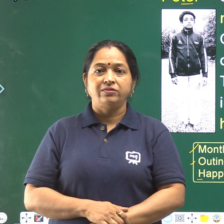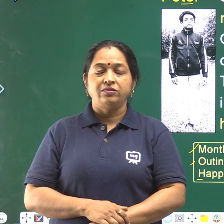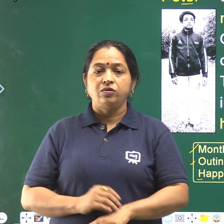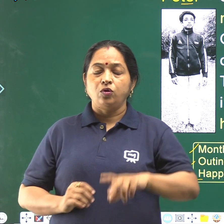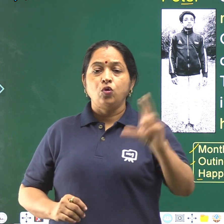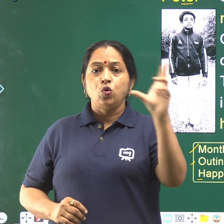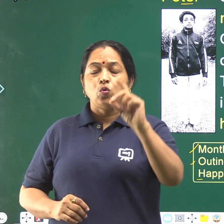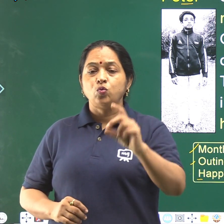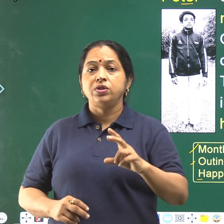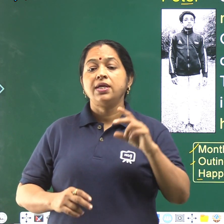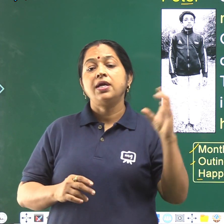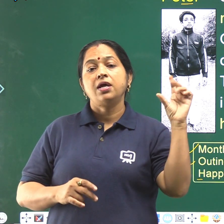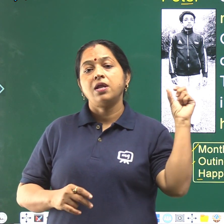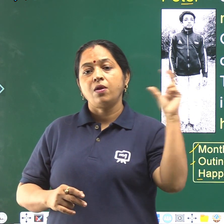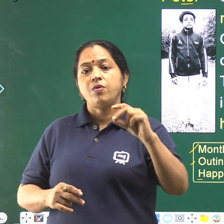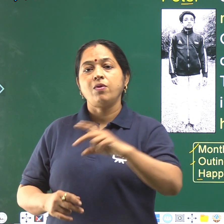दूसरे रविवार